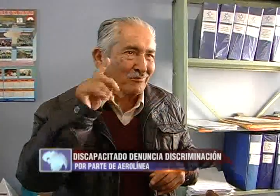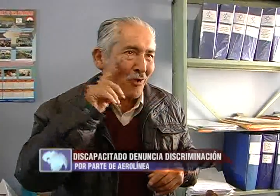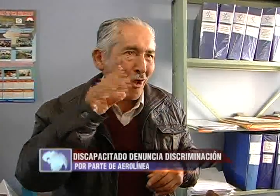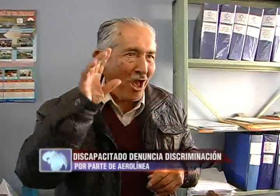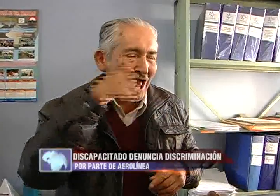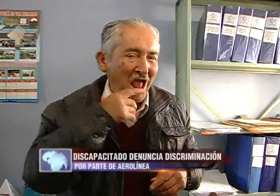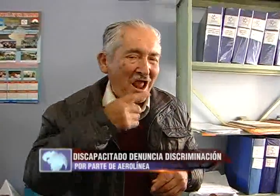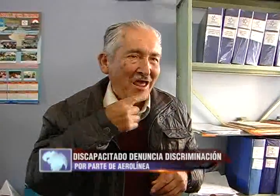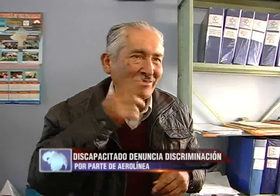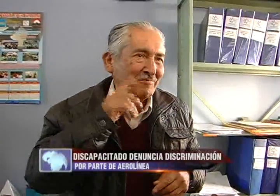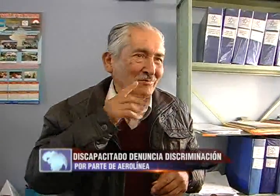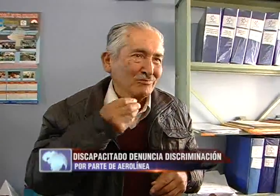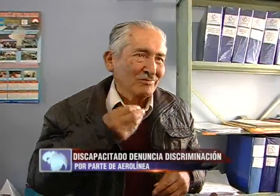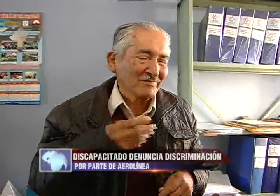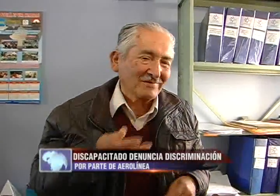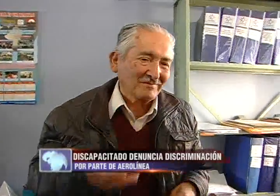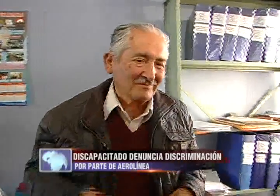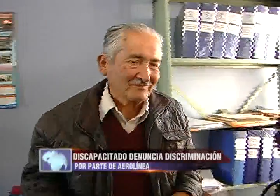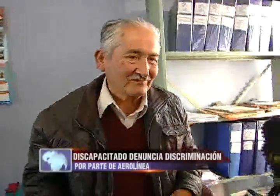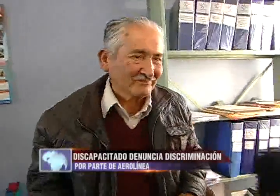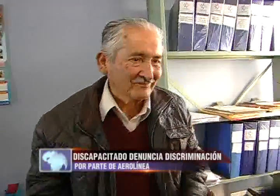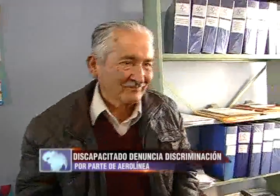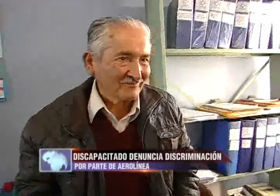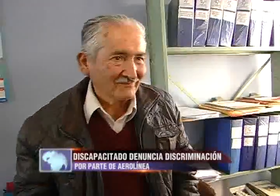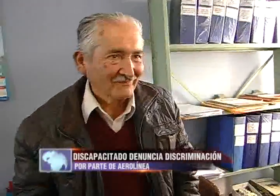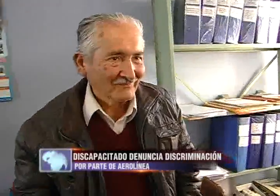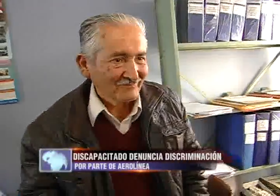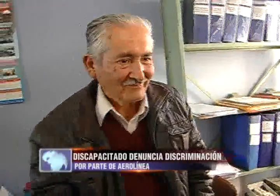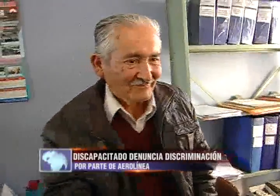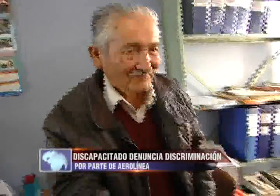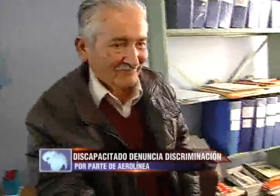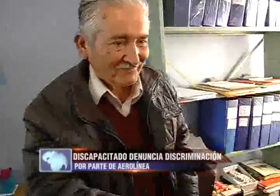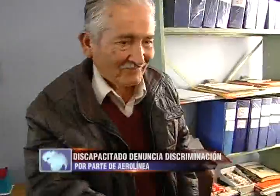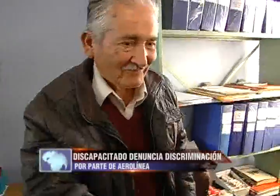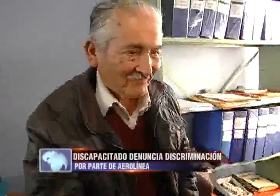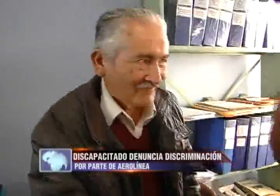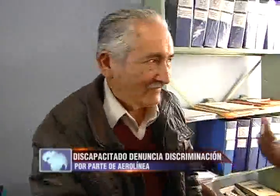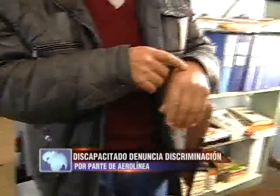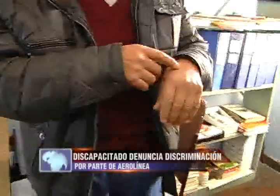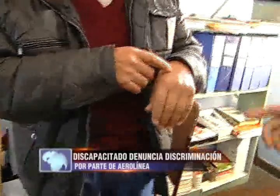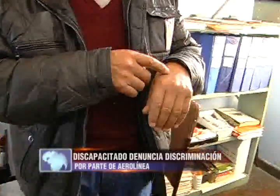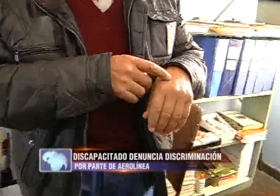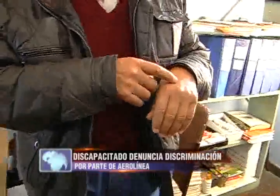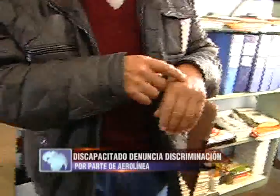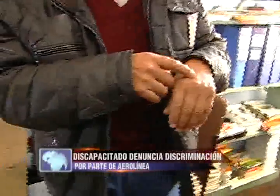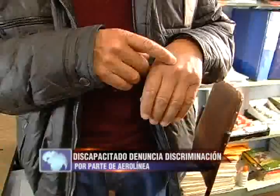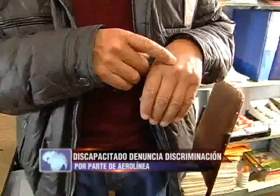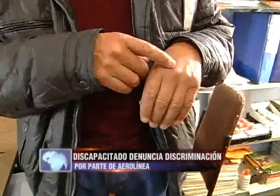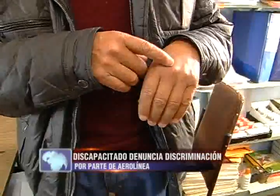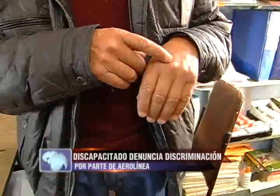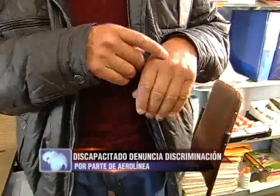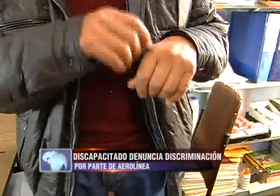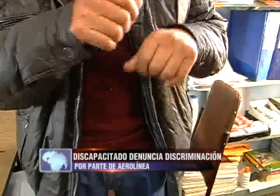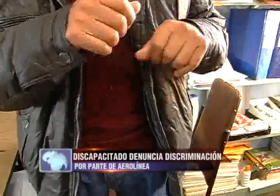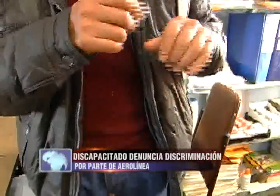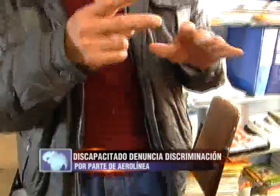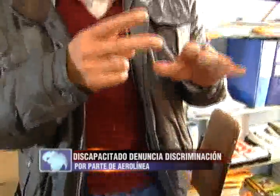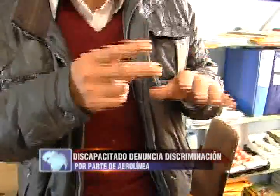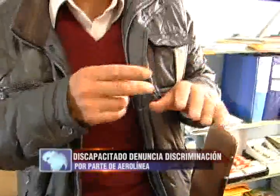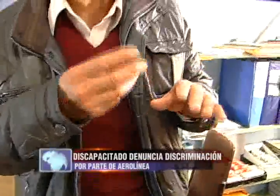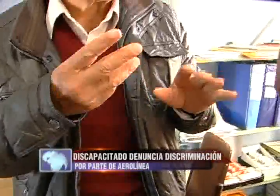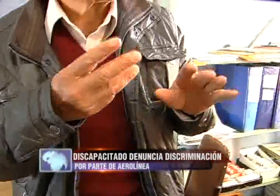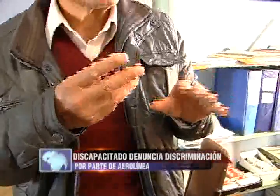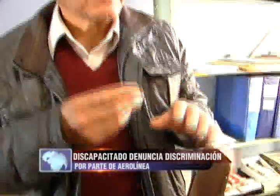le dice al encargado, ya no hay problema, estoy una hora antes y no va a afectar mi vuelo. Entonces el encargado de Peruvian le